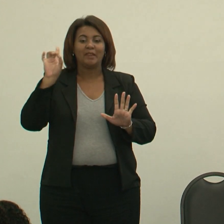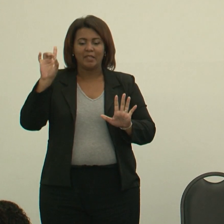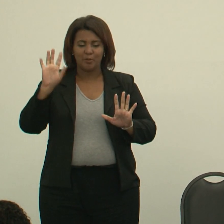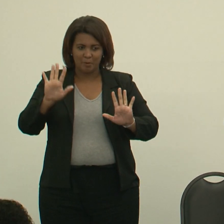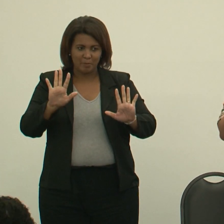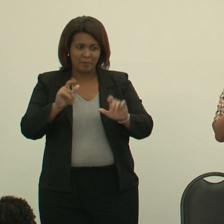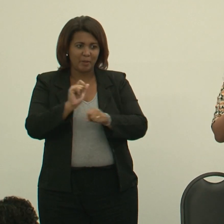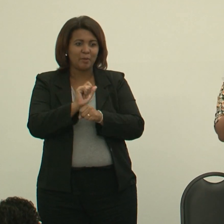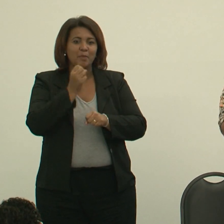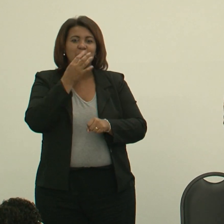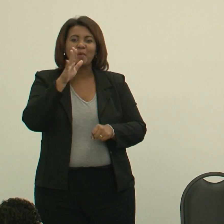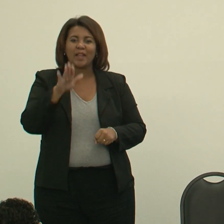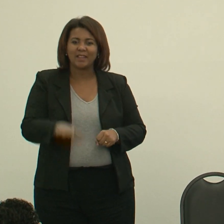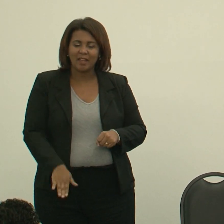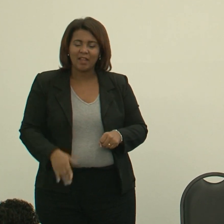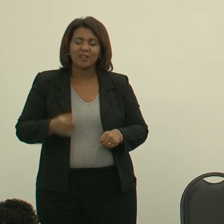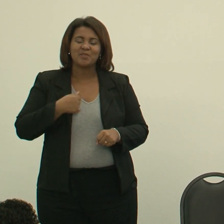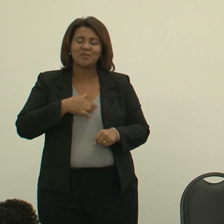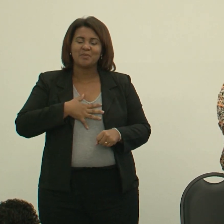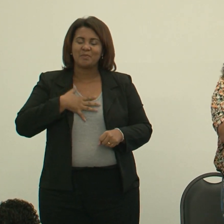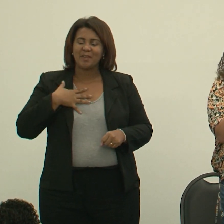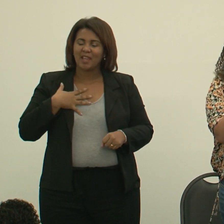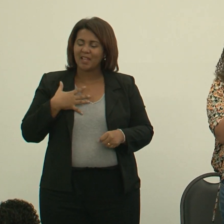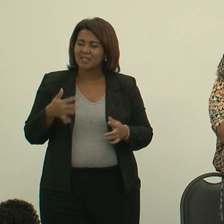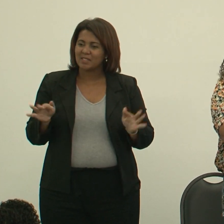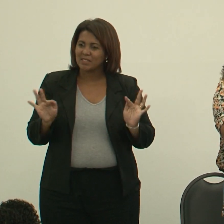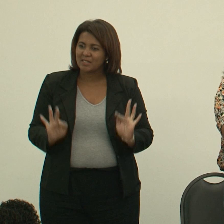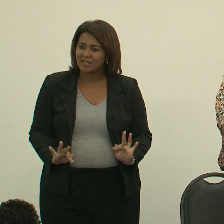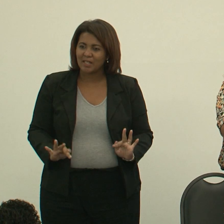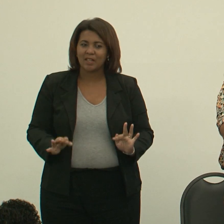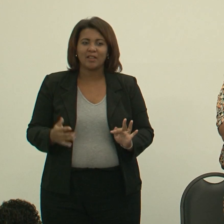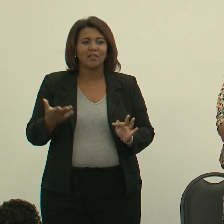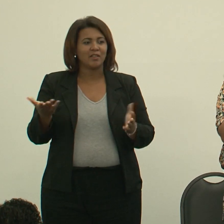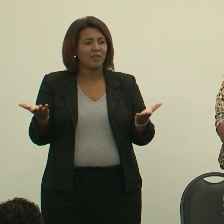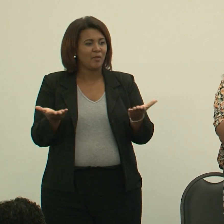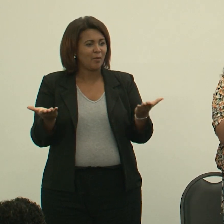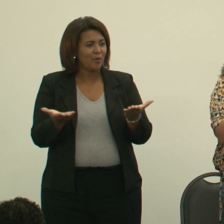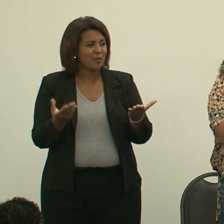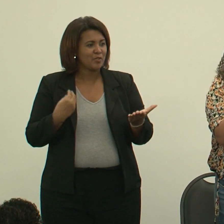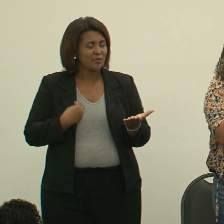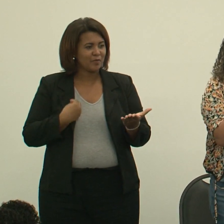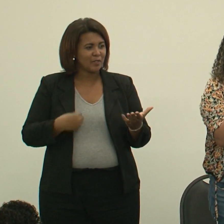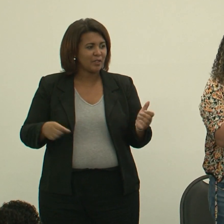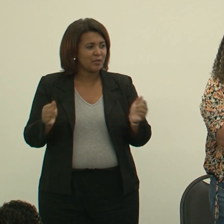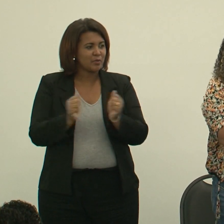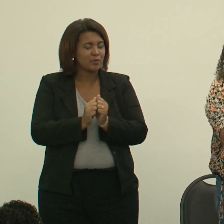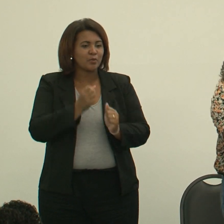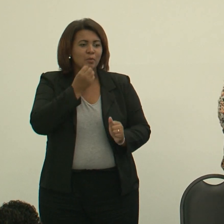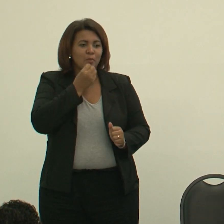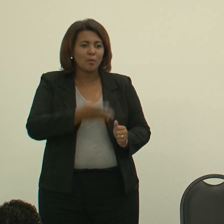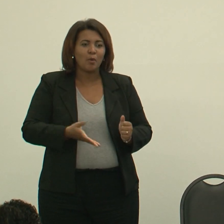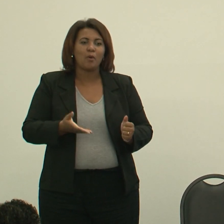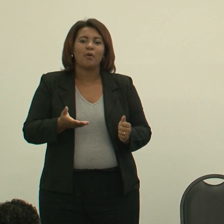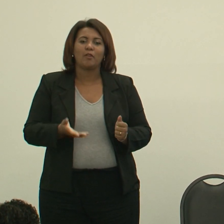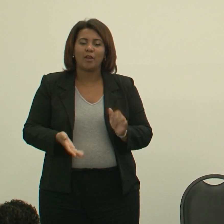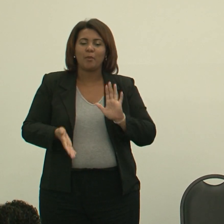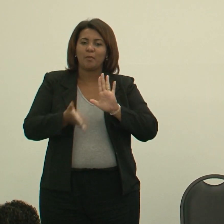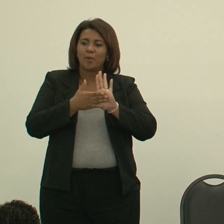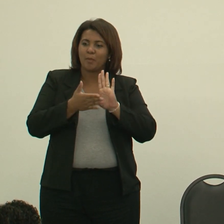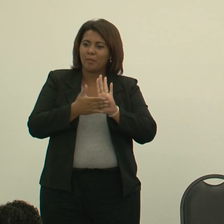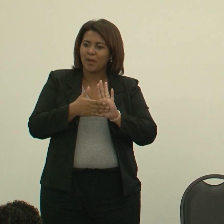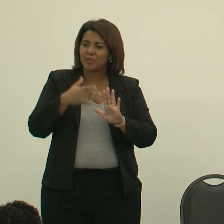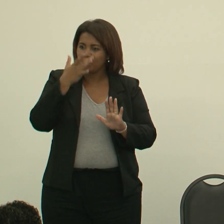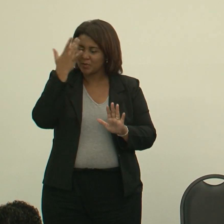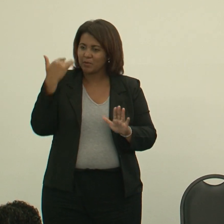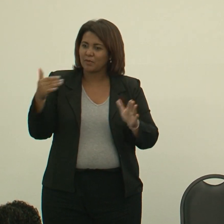Boa tarde. É um prazer tê-los aqui conosco. É sempre muito bom quando a gente tem uma proposta e tem